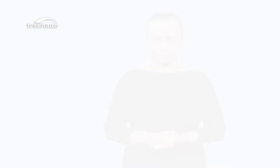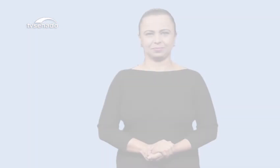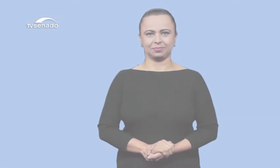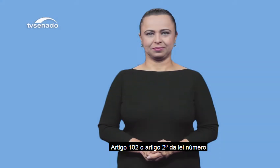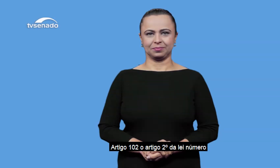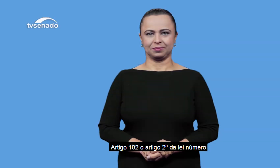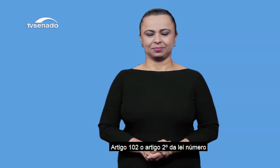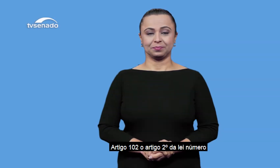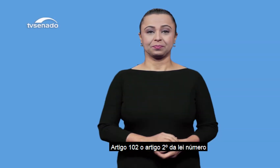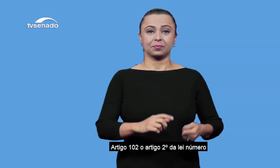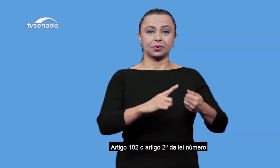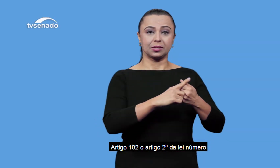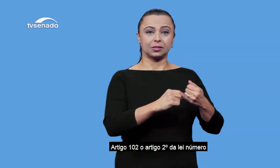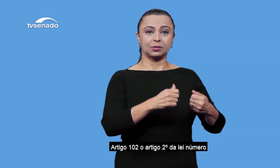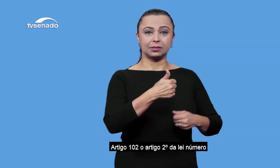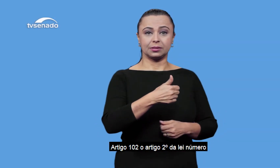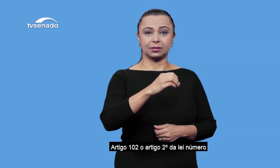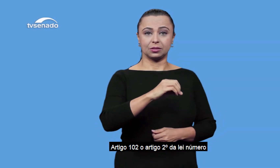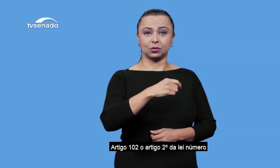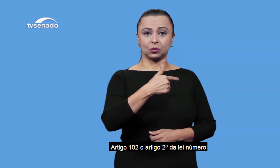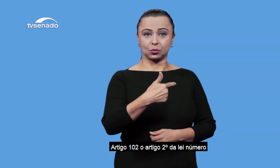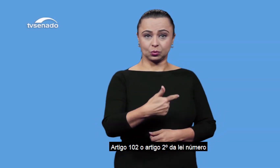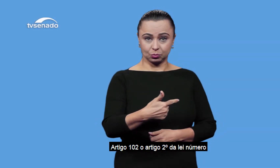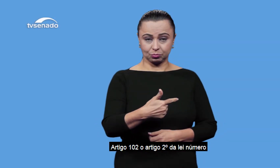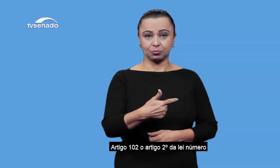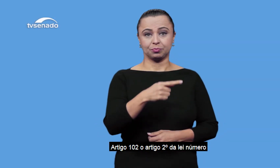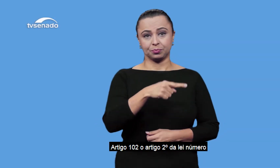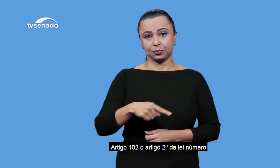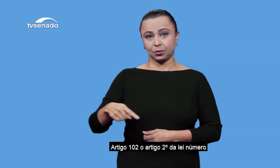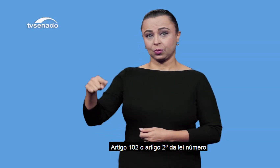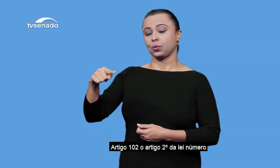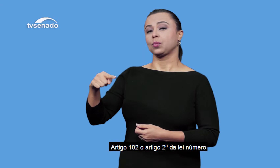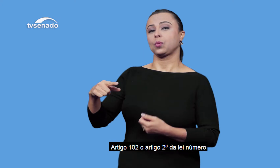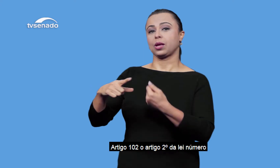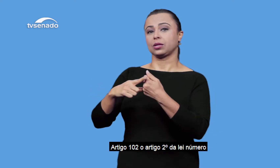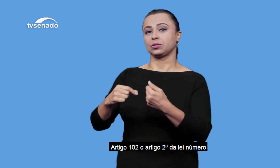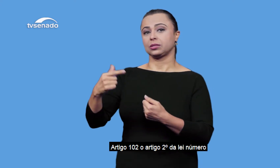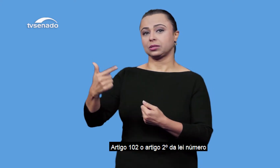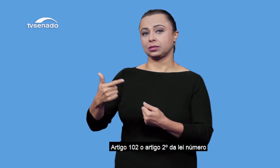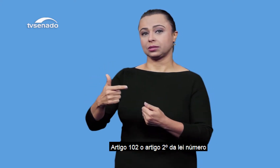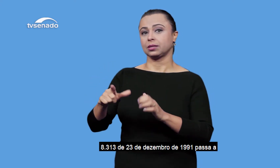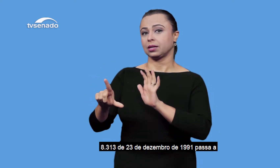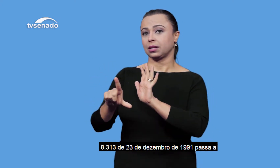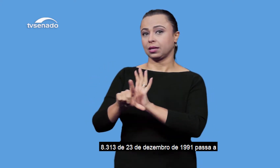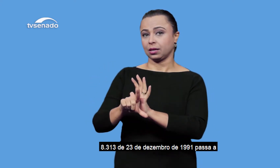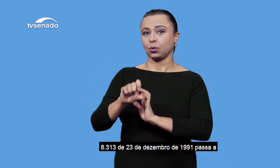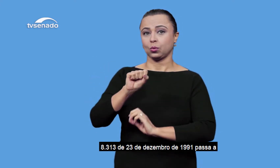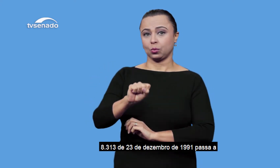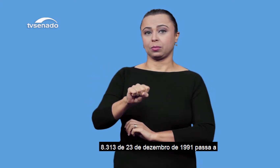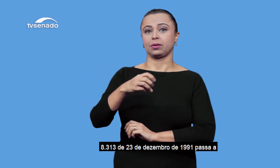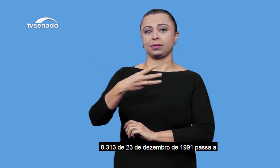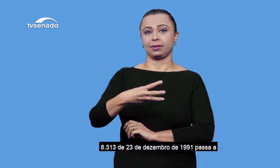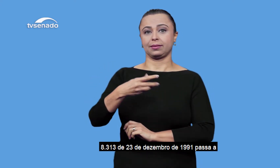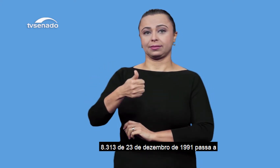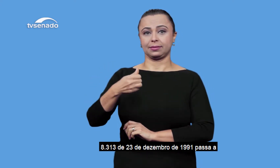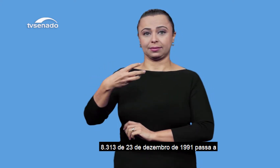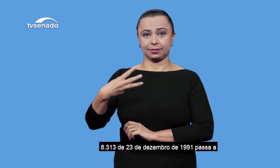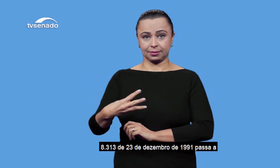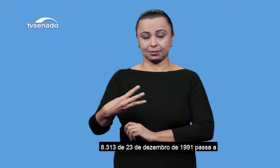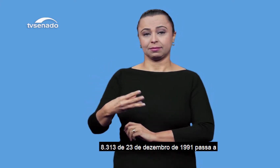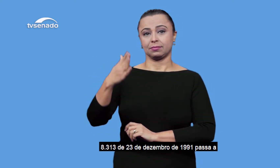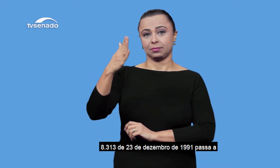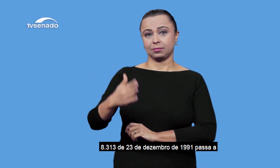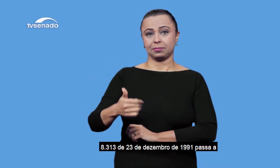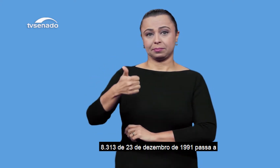o artigo 102 o artigo 2º da lei número 8.313 de 23 de dezembro